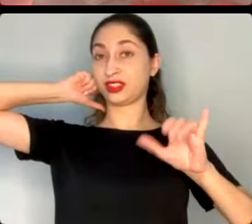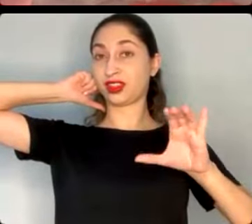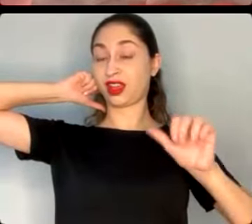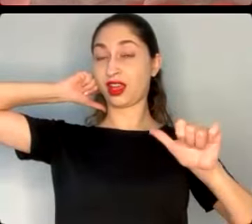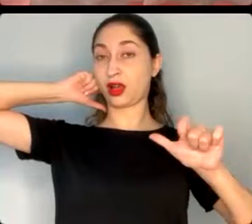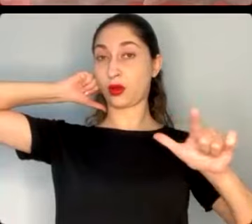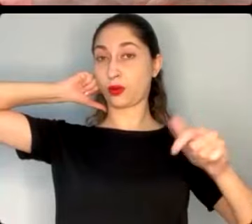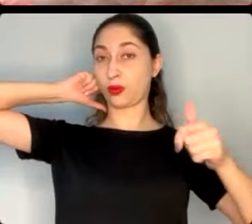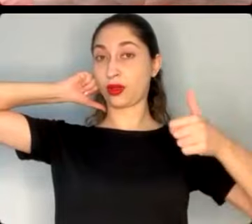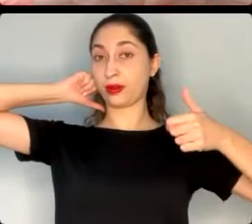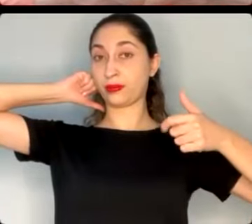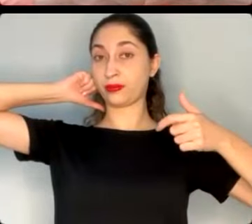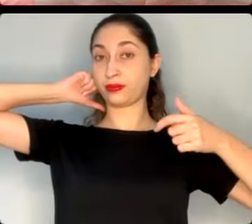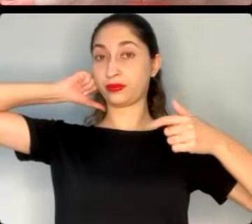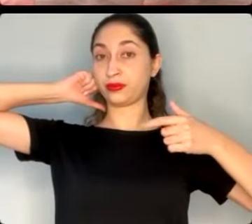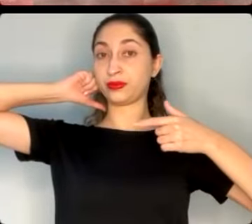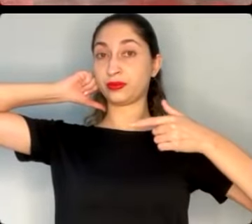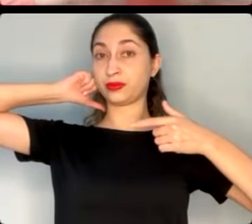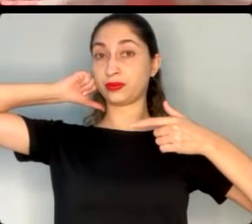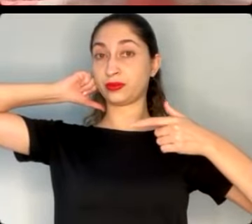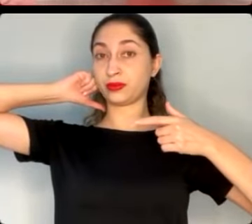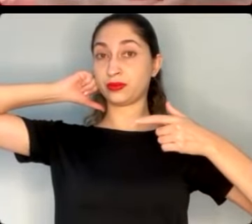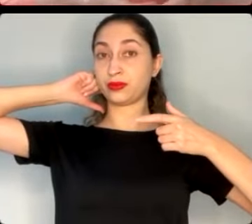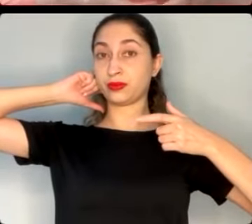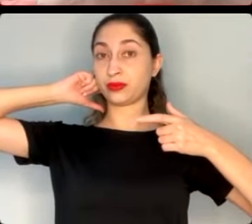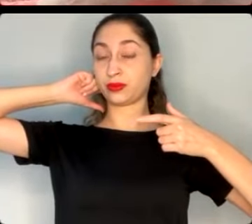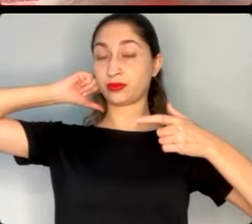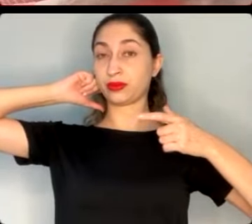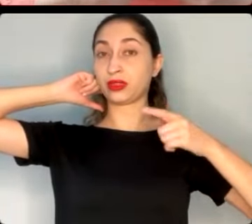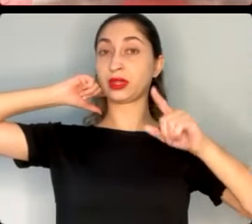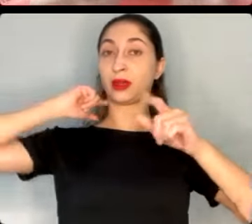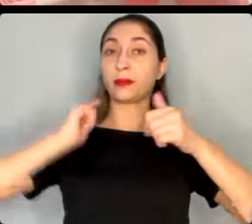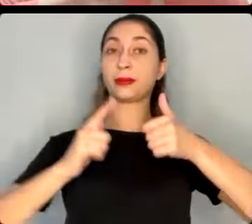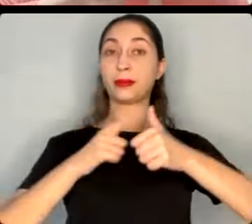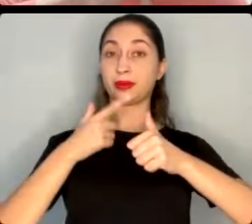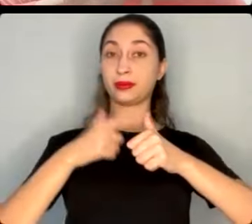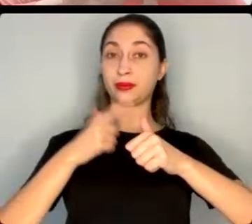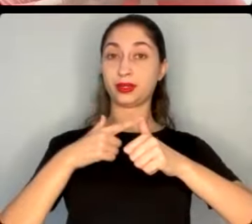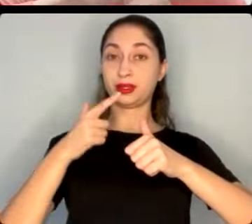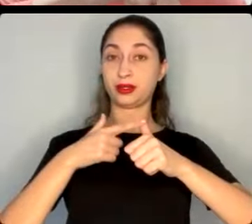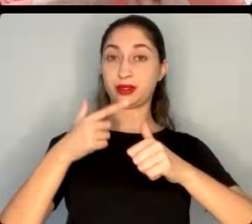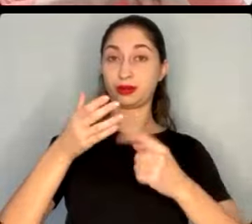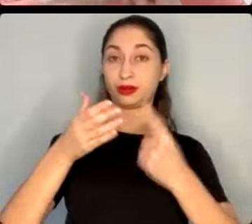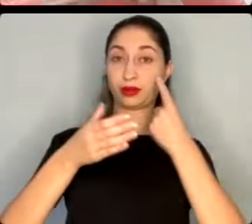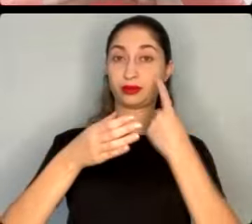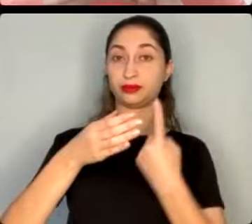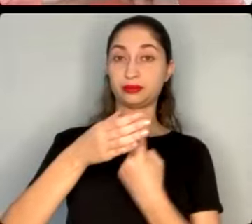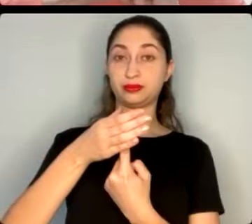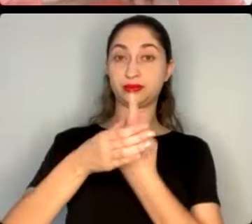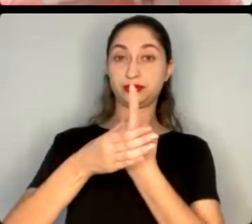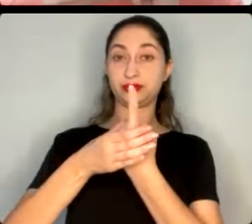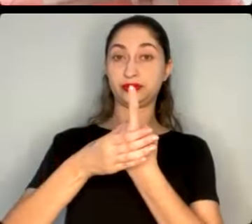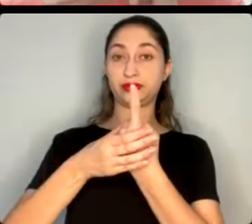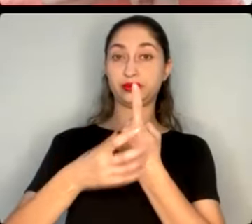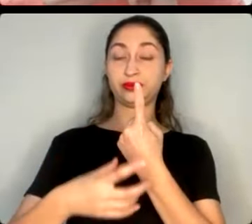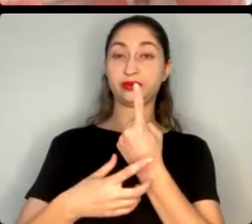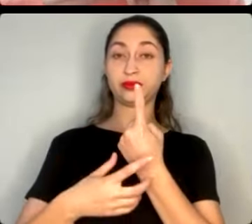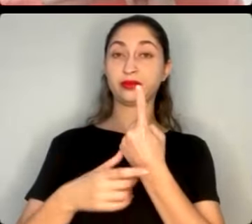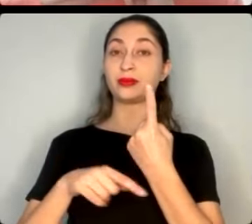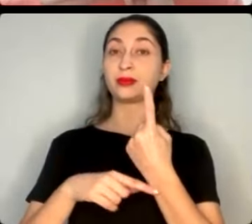vértebra, o Atlas, ela é larga para acolher, a segunda, que tem um dente, né? Aqui é